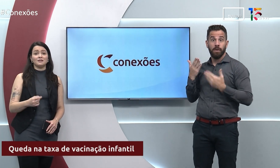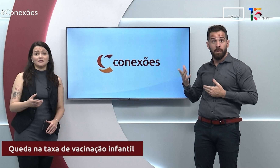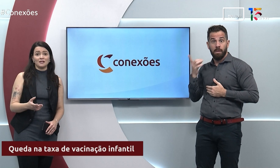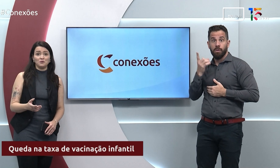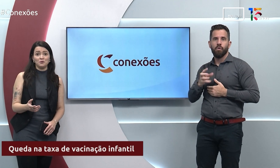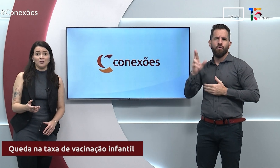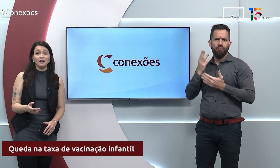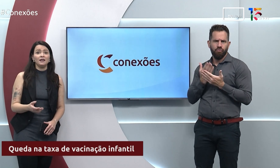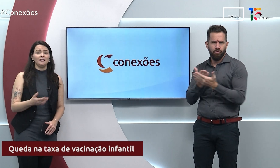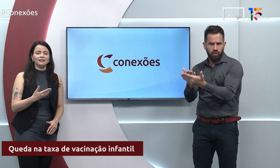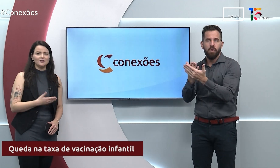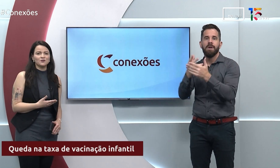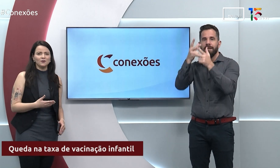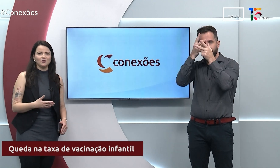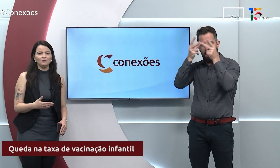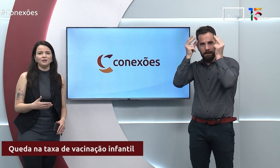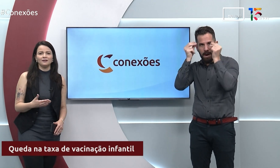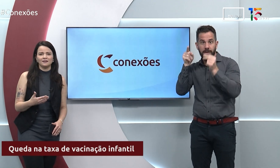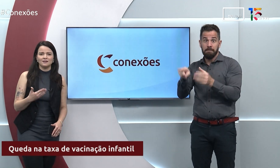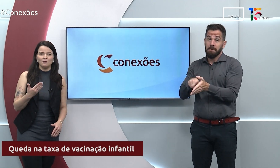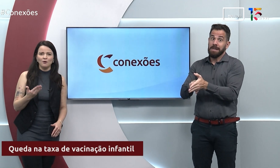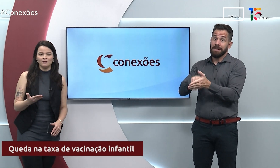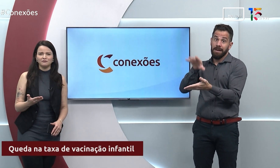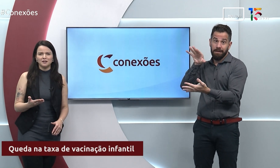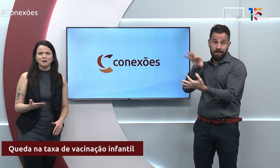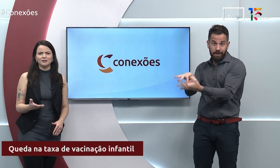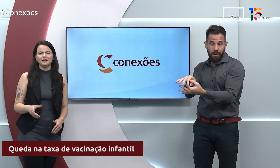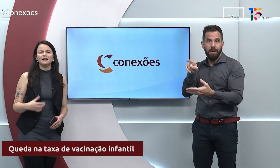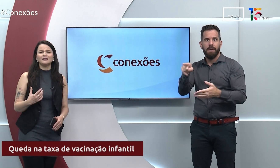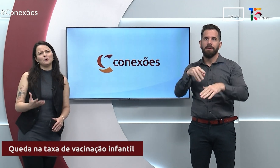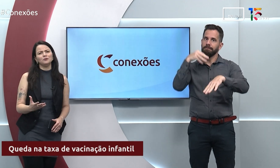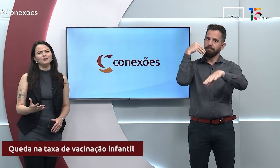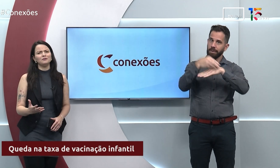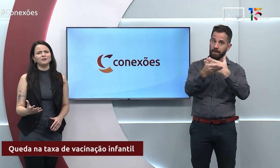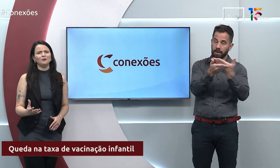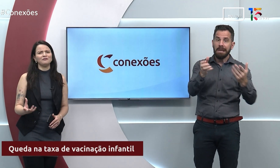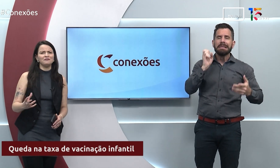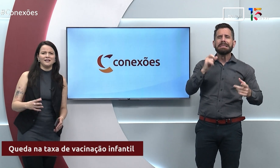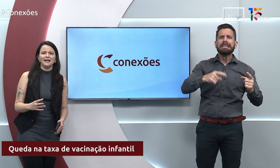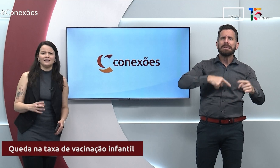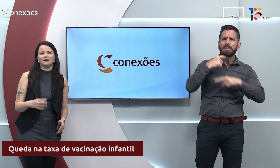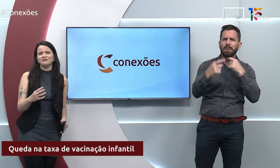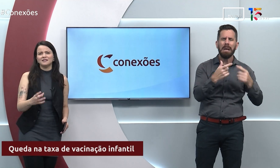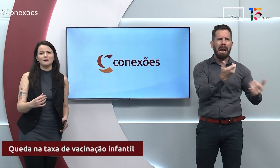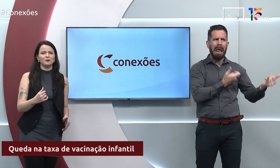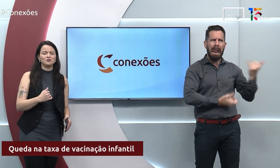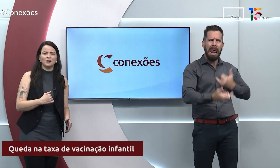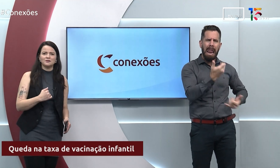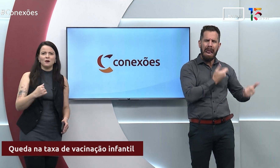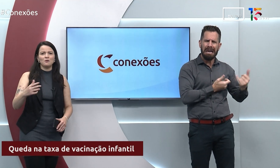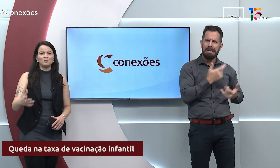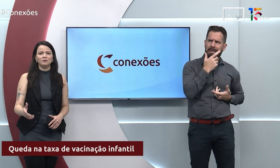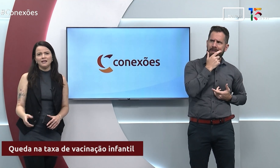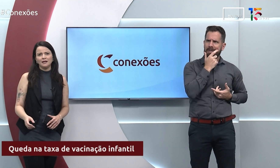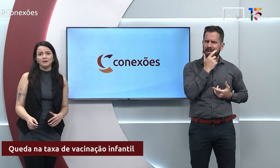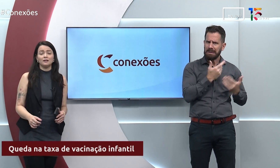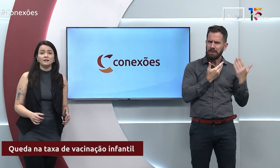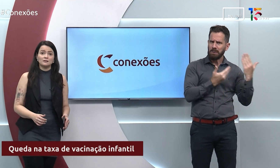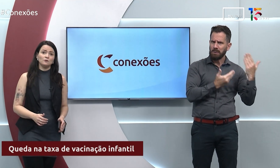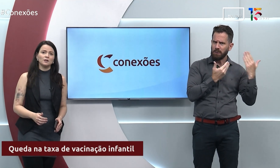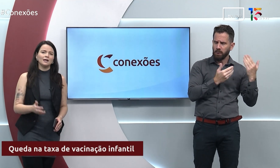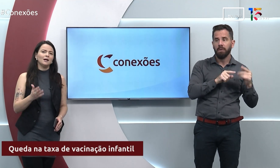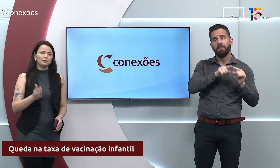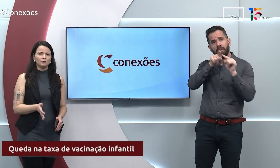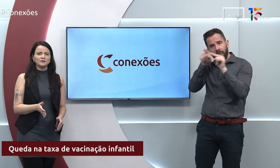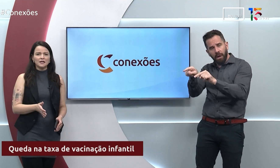enfermagem, pesquisador, e ele deixou aí uma orientação boa no final, né? Tá com dúvida, ouviu falar que tal vacina pode causar algum problema, que não